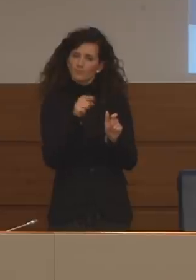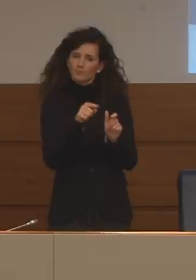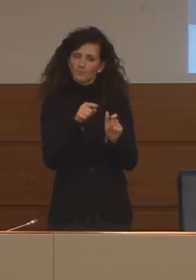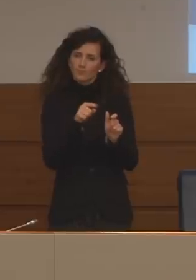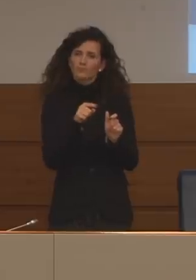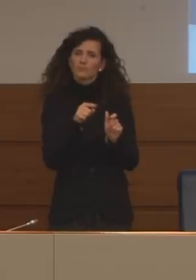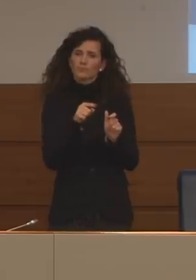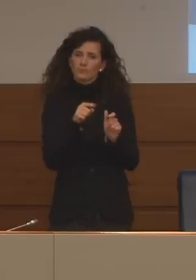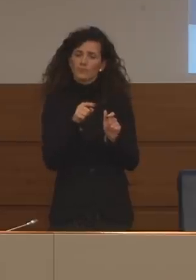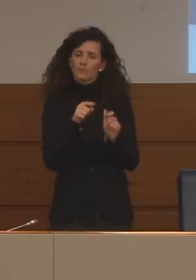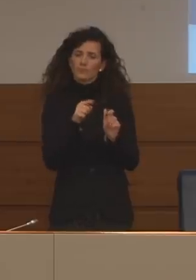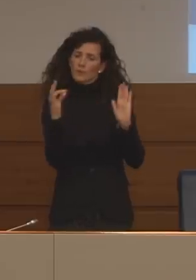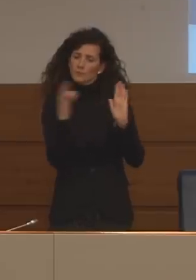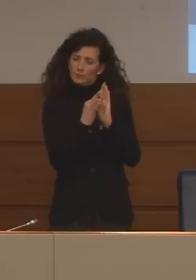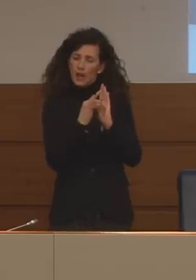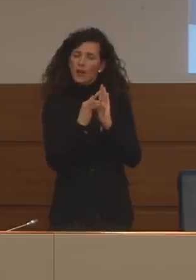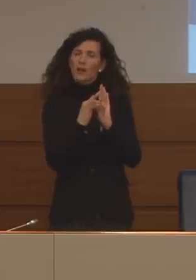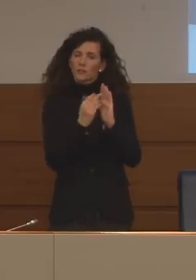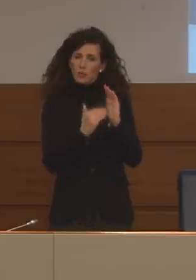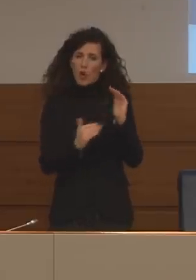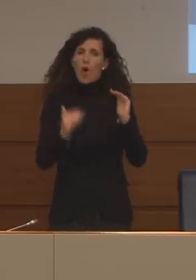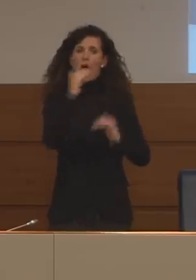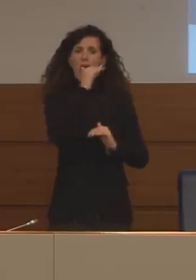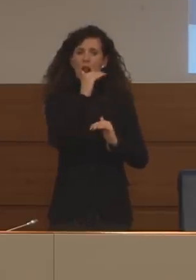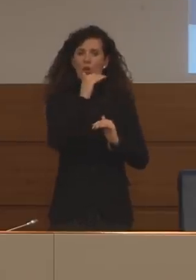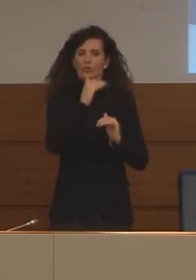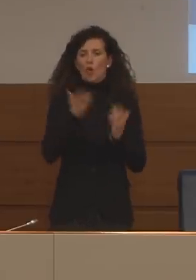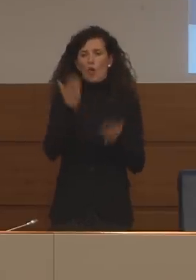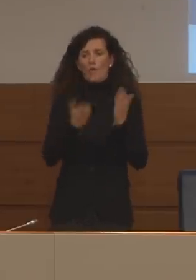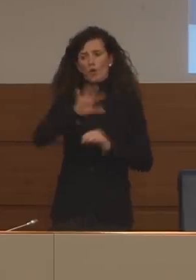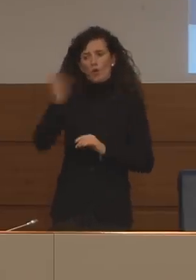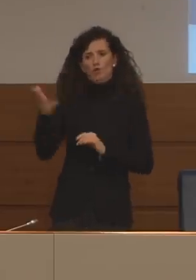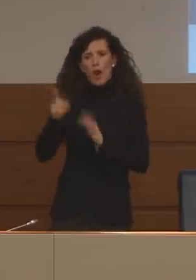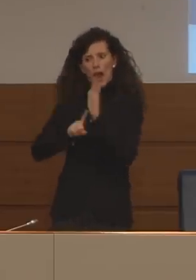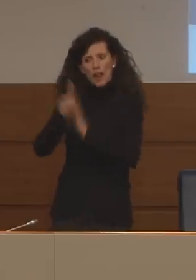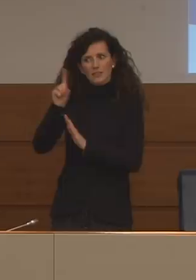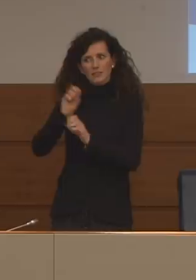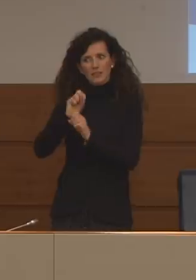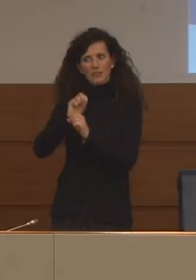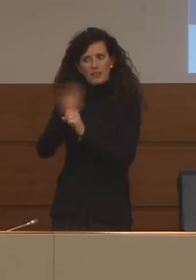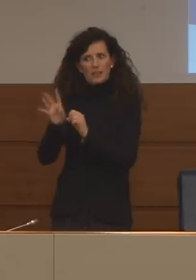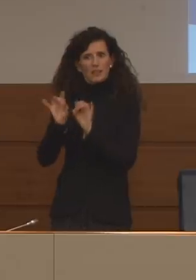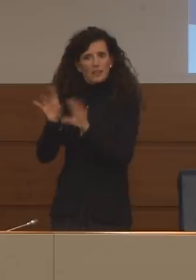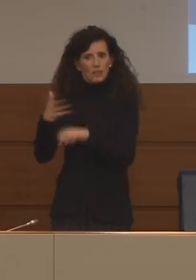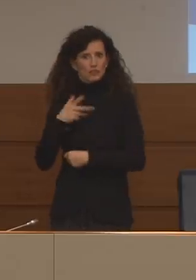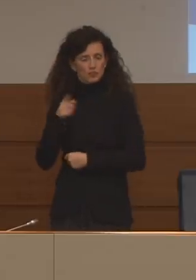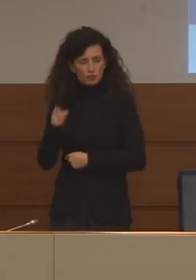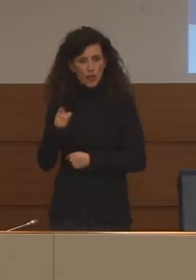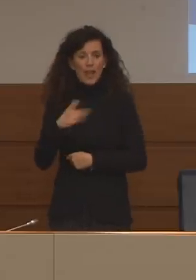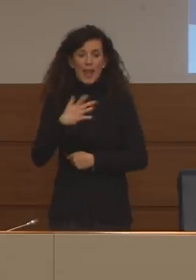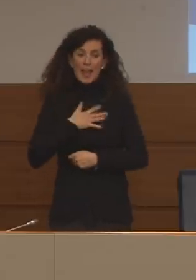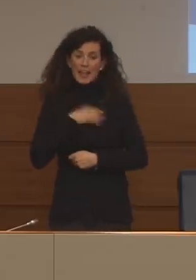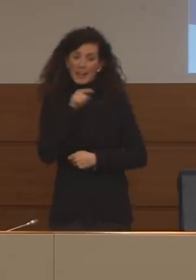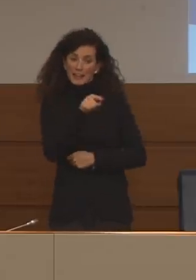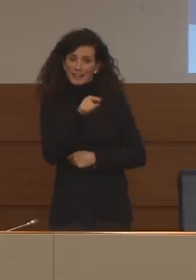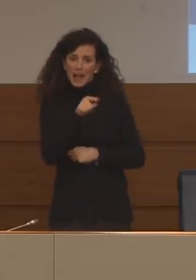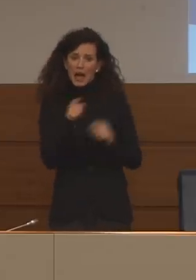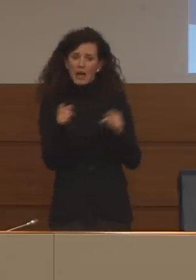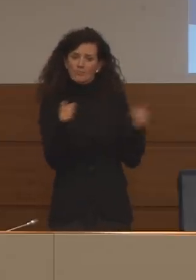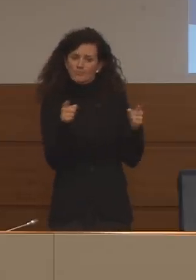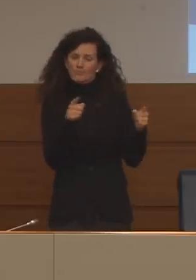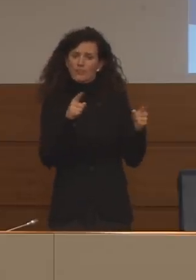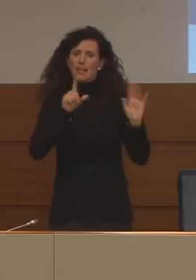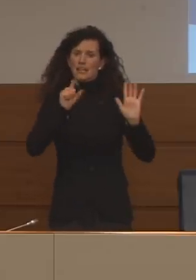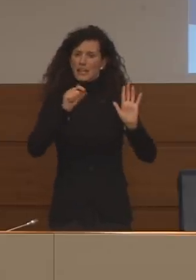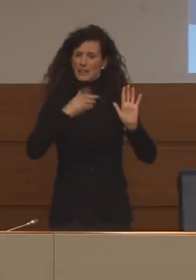più alta rispetto agli altri positivi le fasce di età più colpite sono le fasce di età a partire dai 70